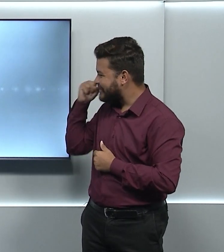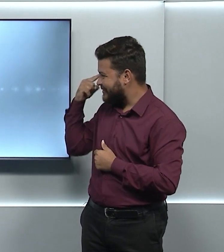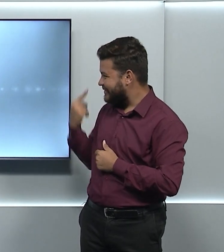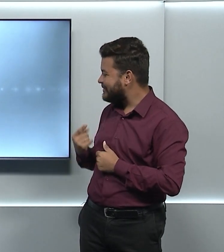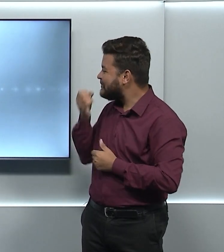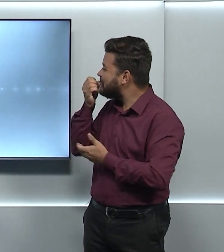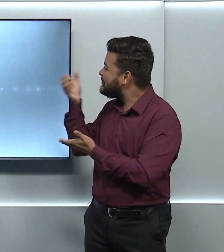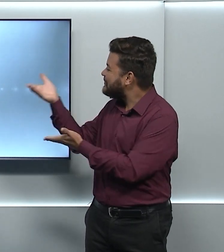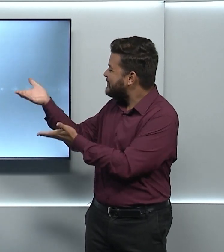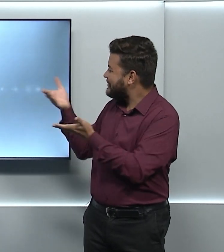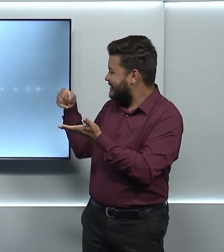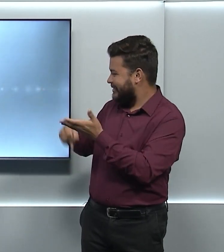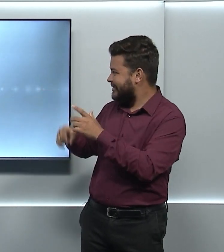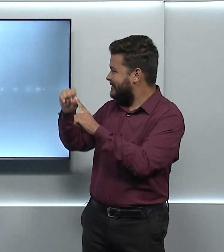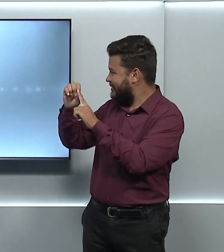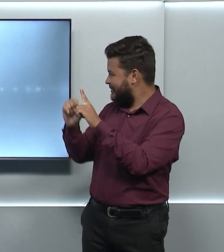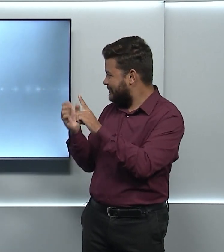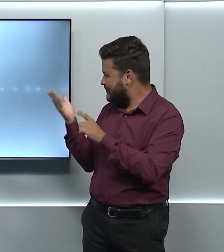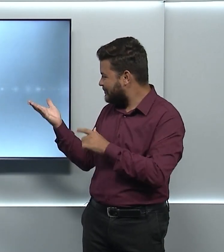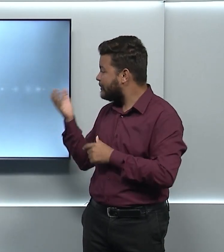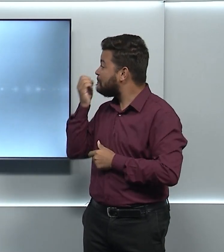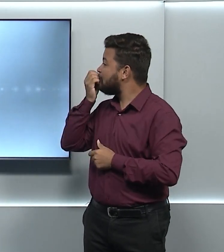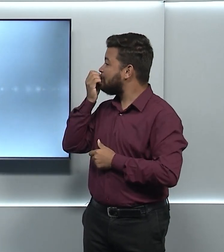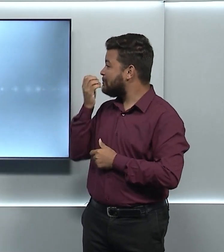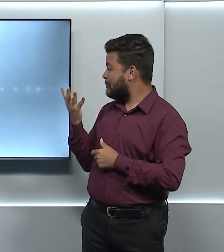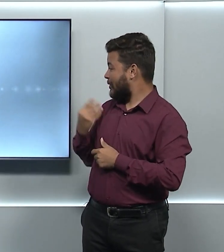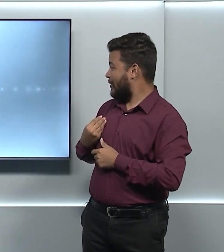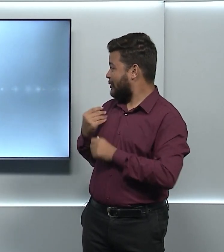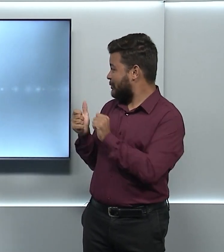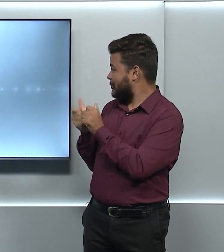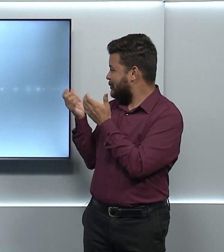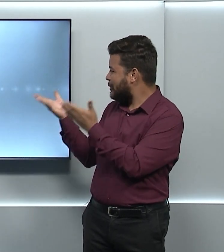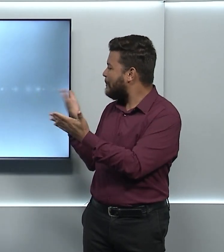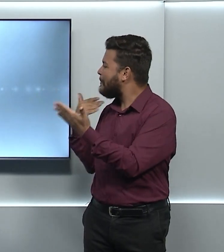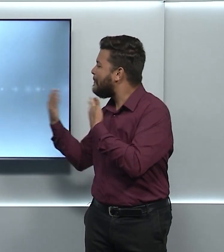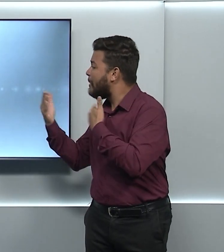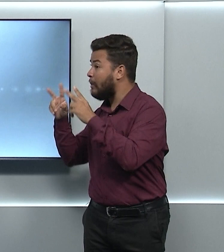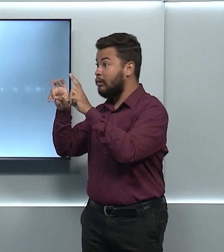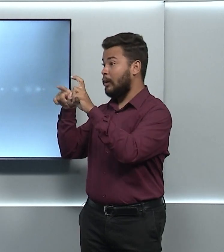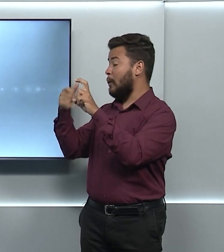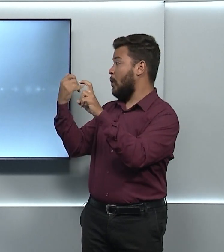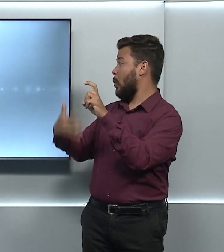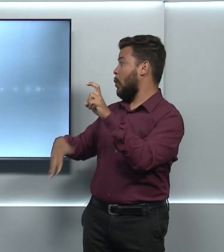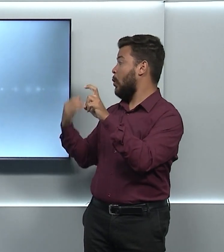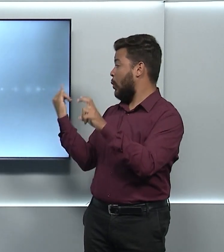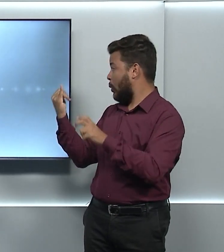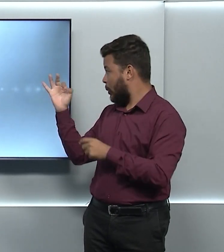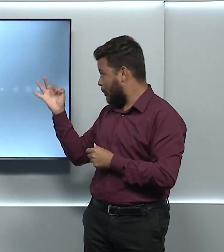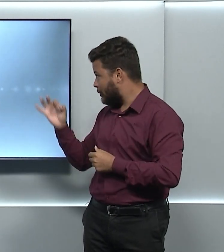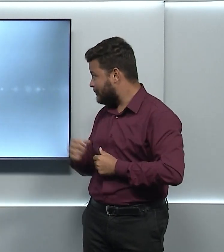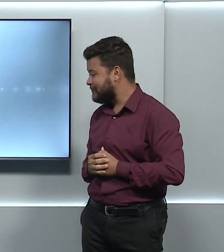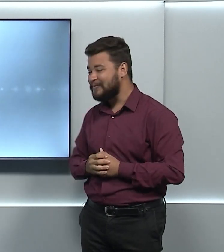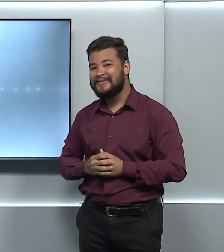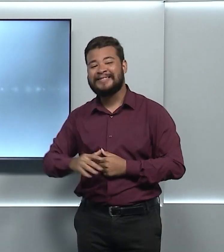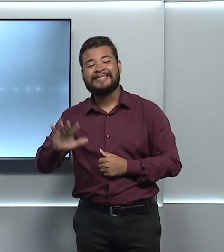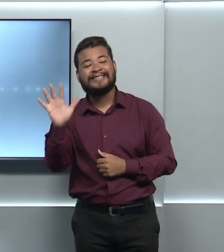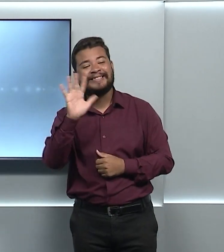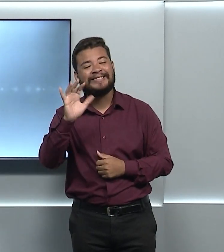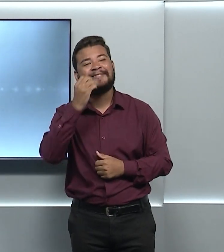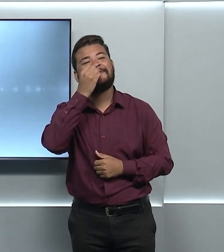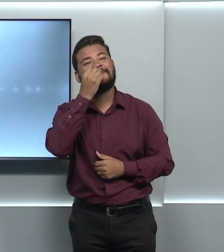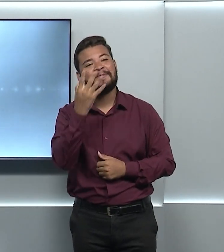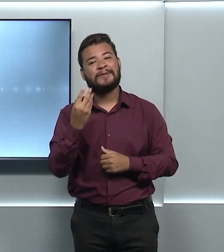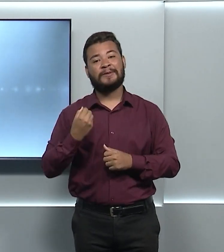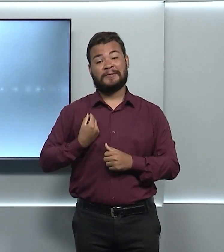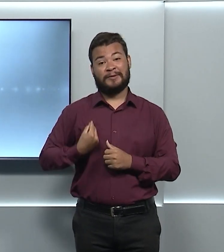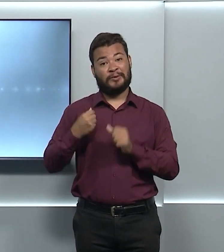uma vez bem-vinda à TV UFG. Muito bom ter a senhora aqui para falar desse assunto tão importante. Olá, muito bom estar aqui com